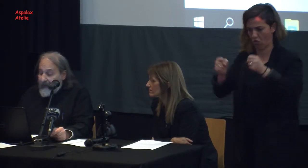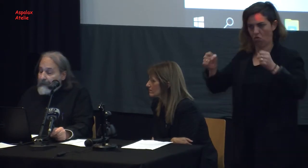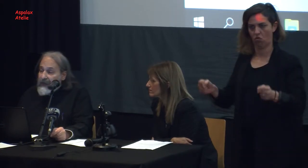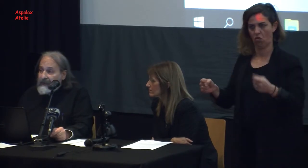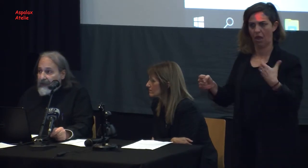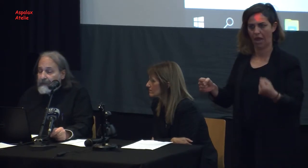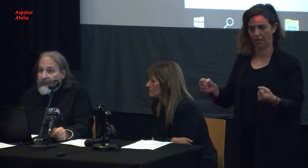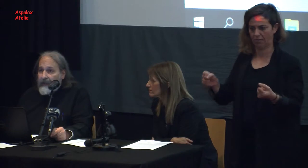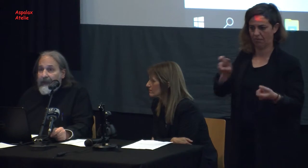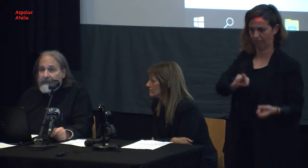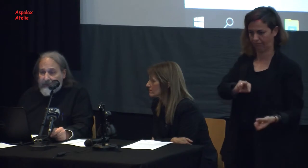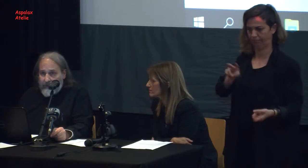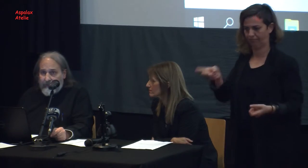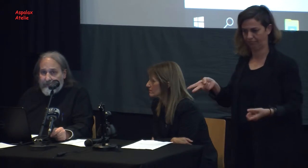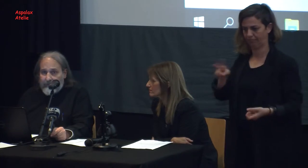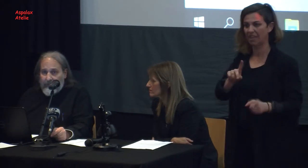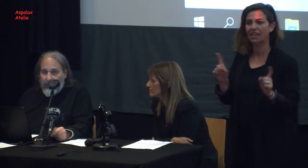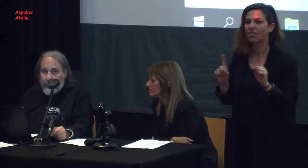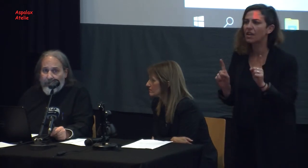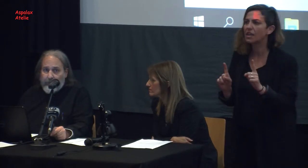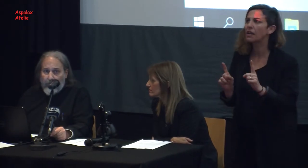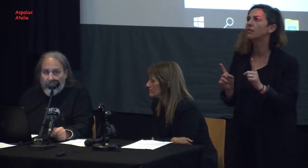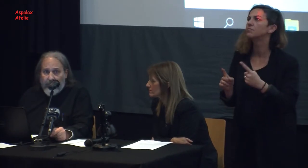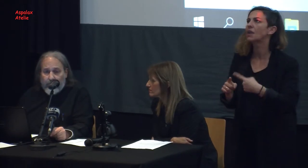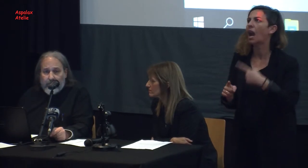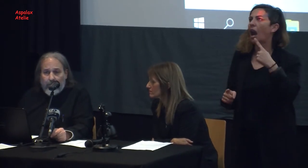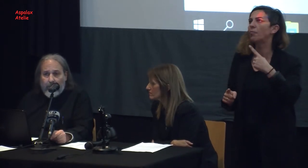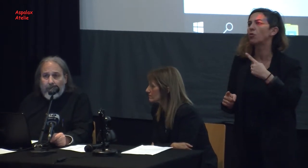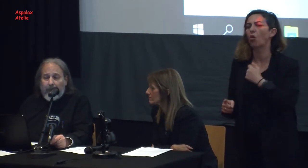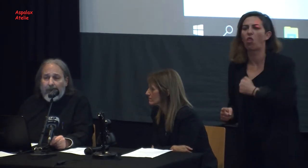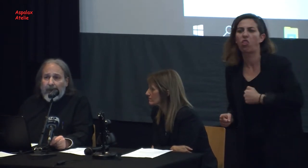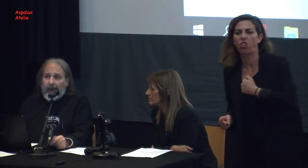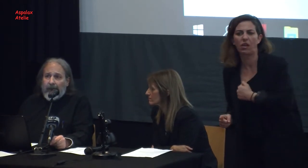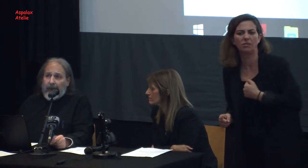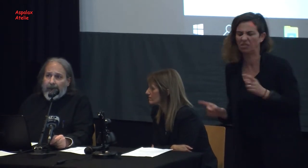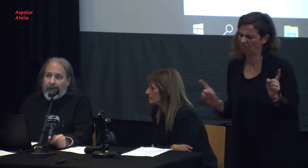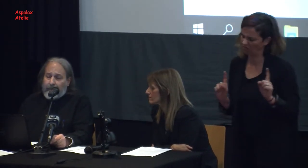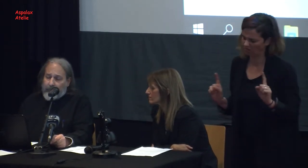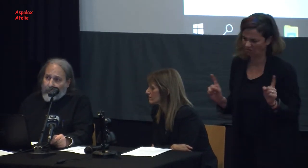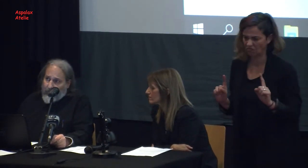Και δεν έχει καμία σχέση με τη θλίψη. Εδώ είναι